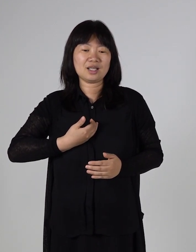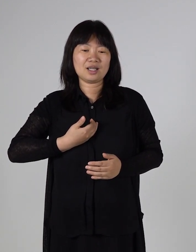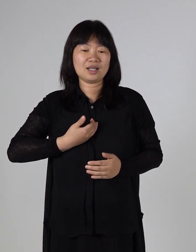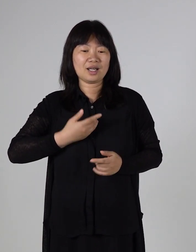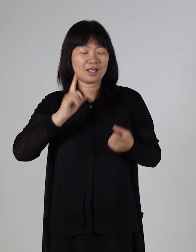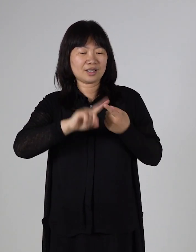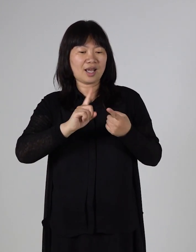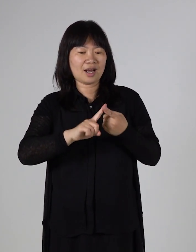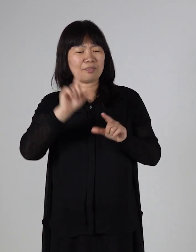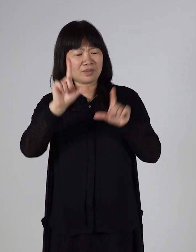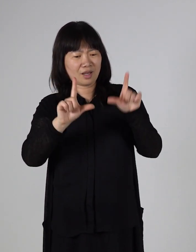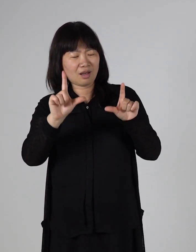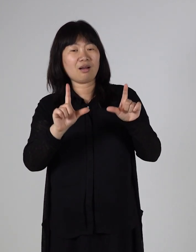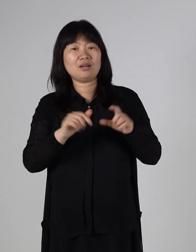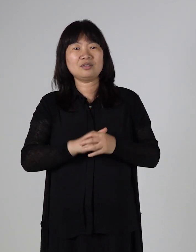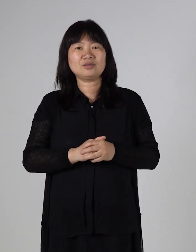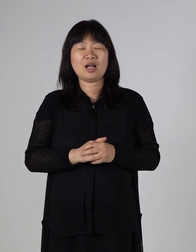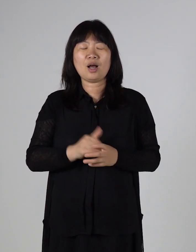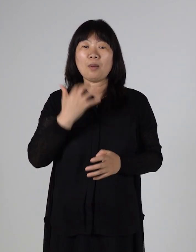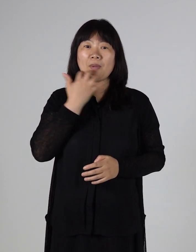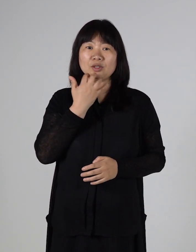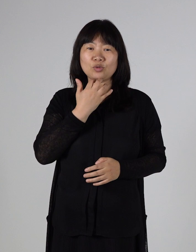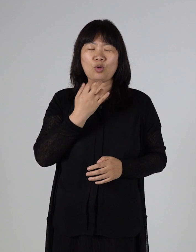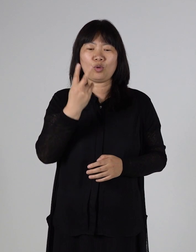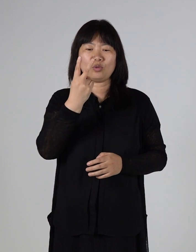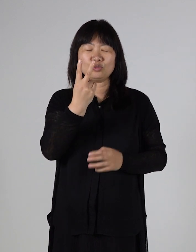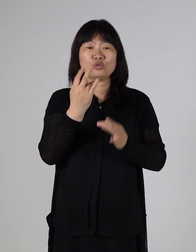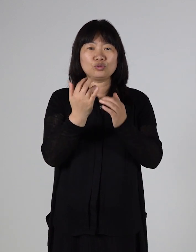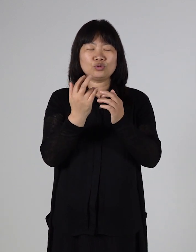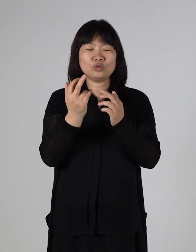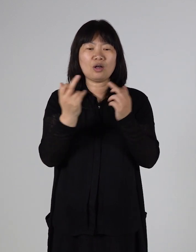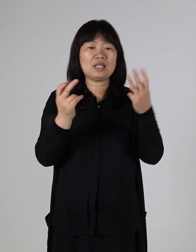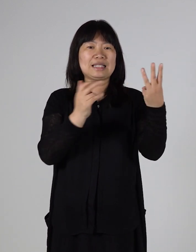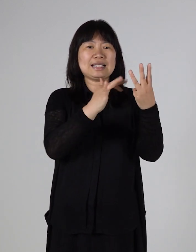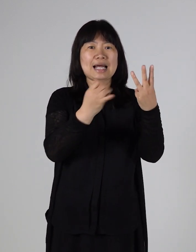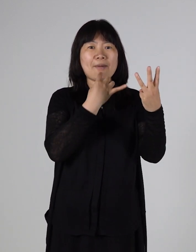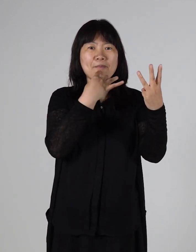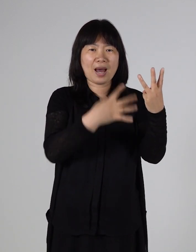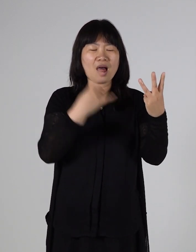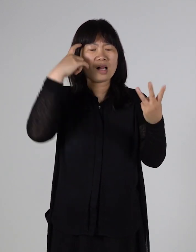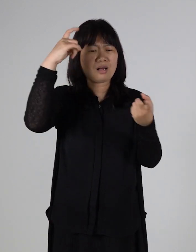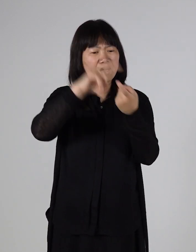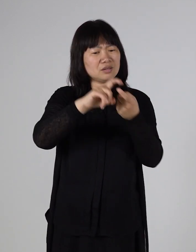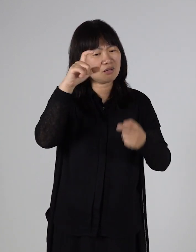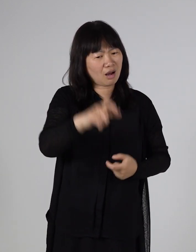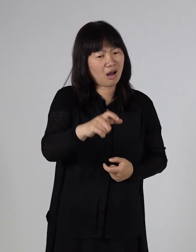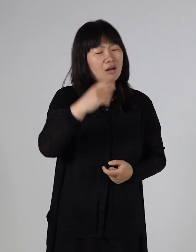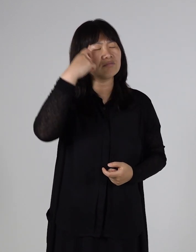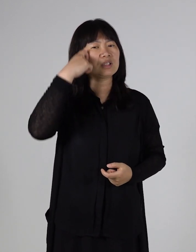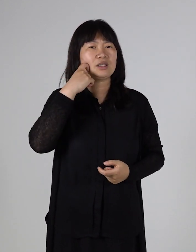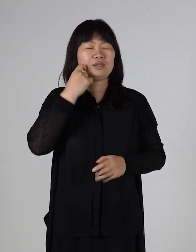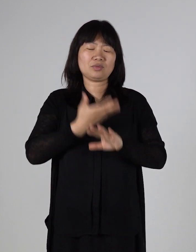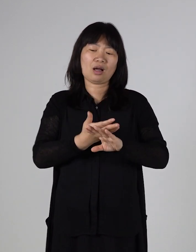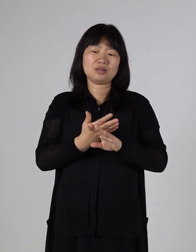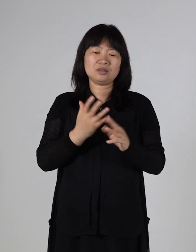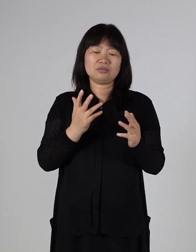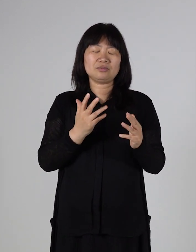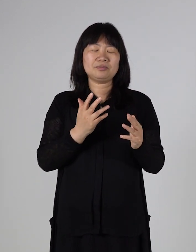유독 베드로와 그 두 형제에게만 관심을 쏟는 것처럼 다른